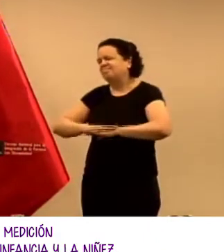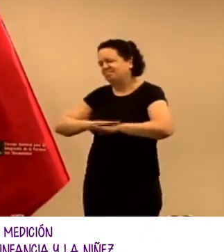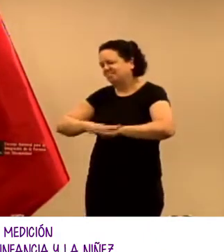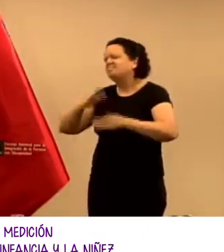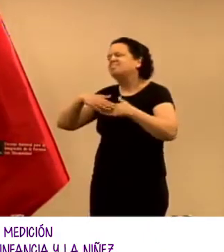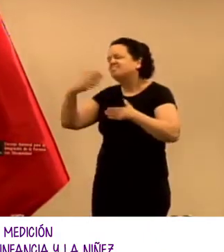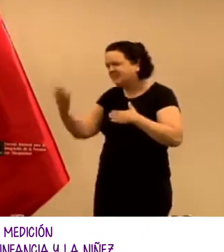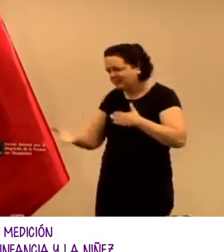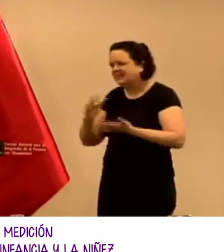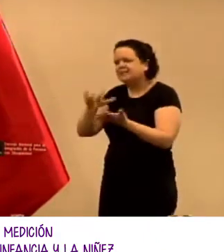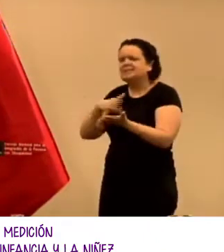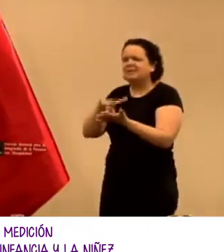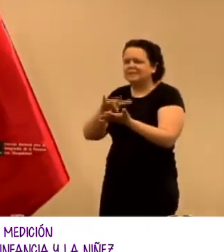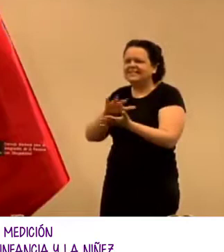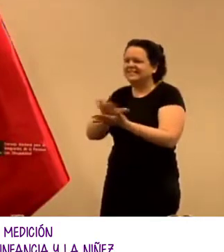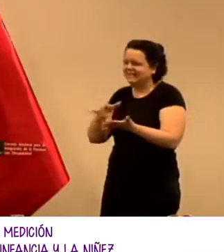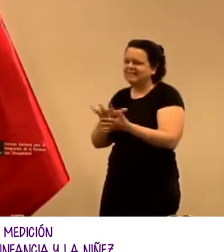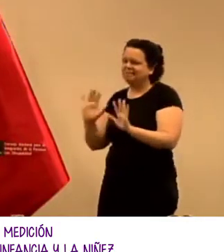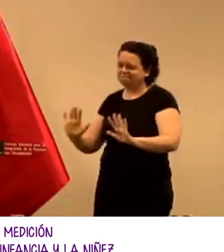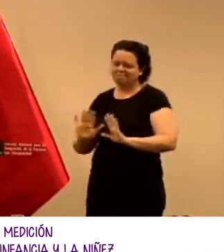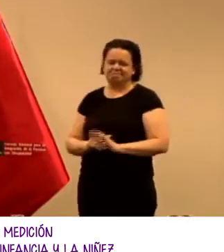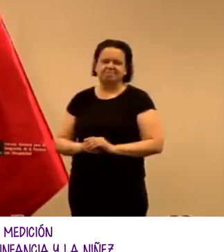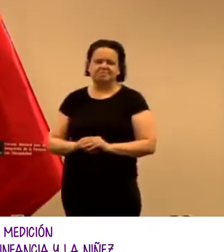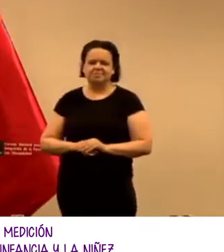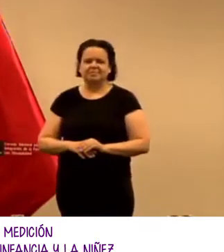presentación como las preguntas en su CD.